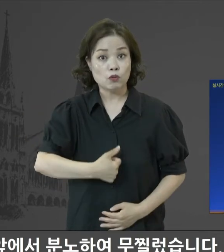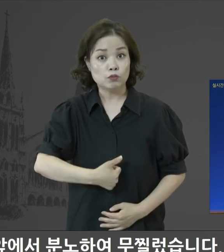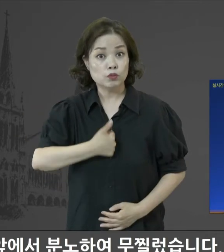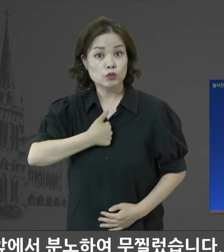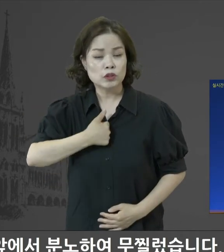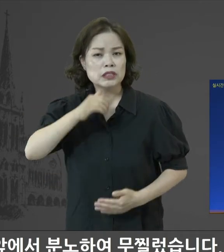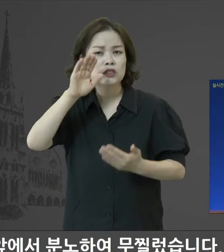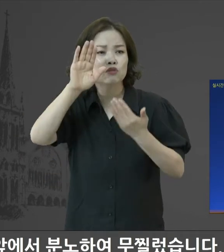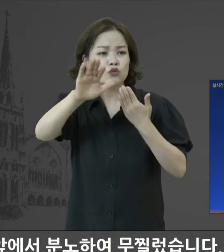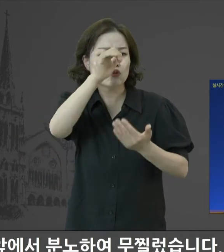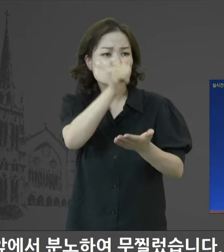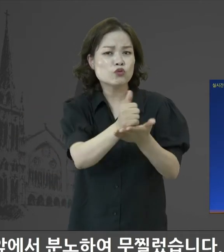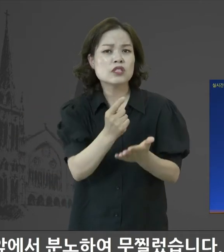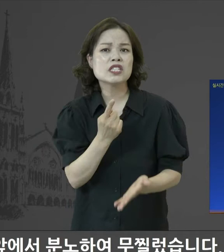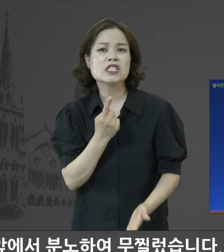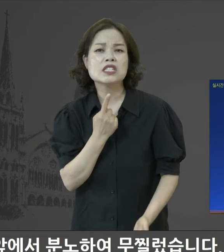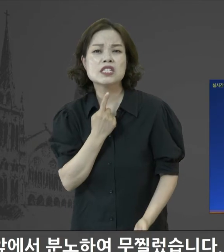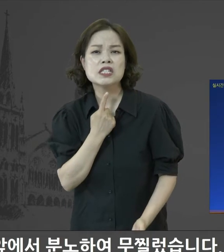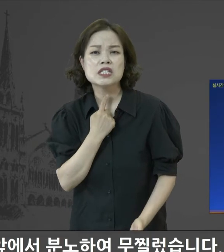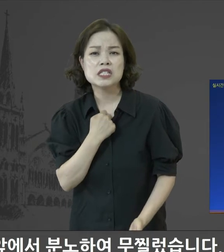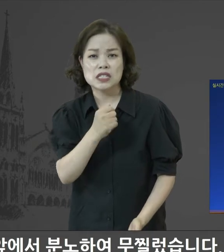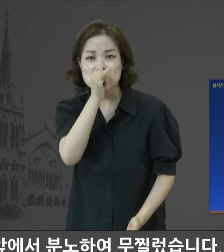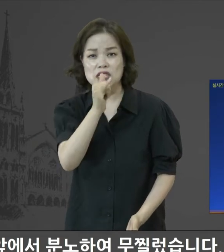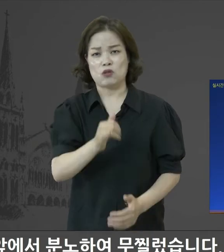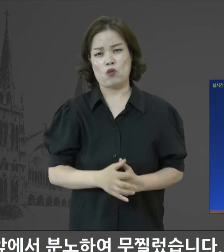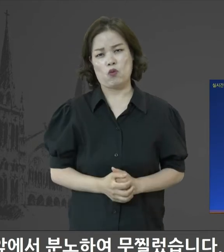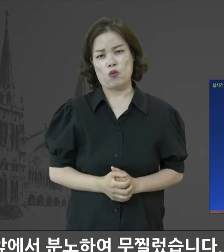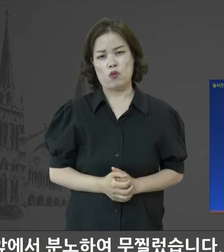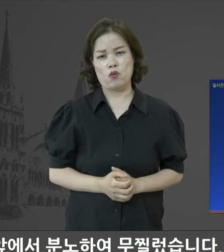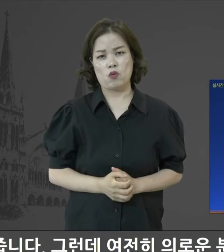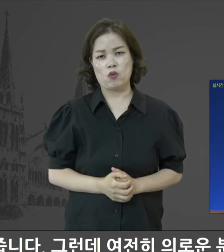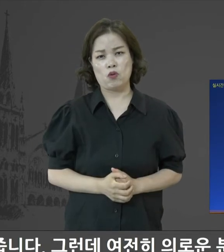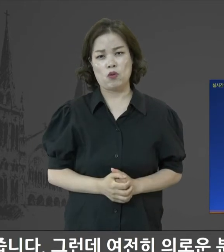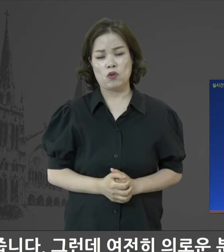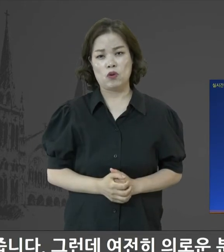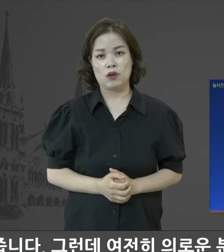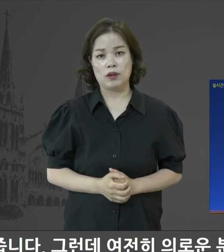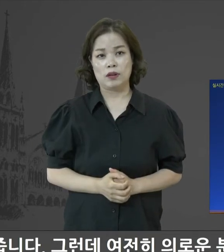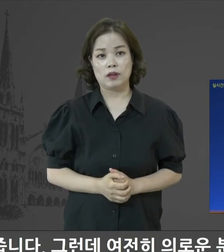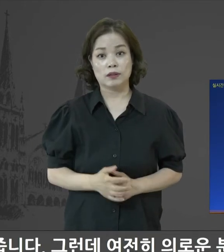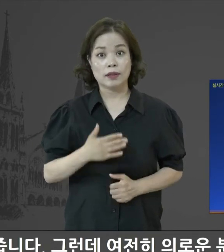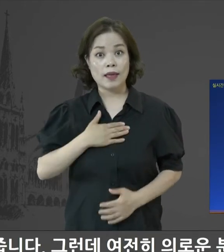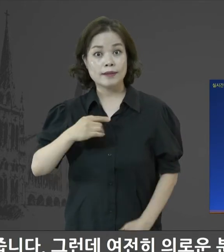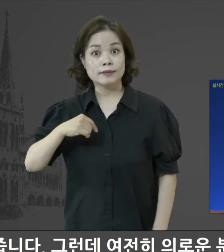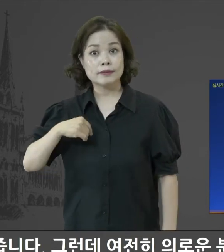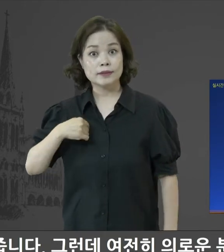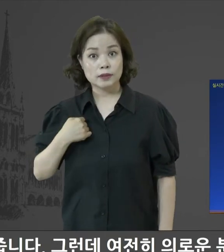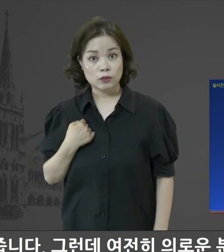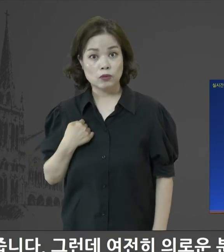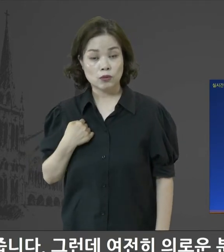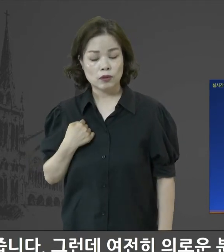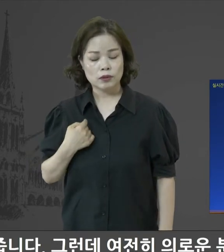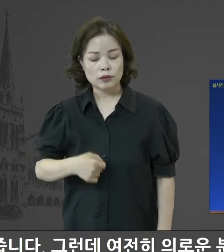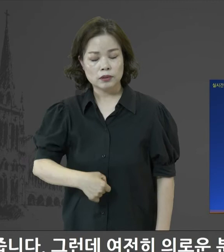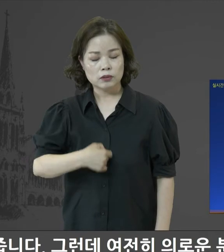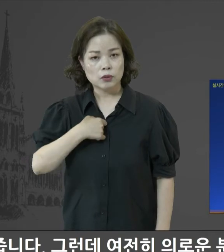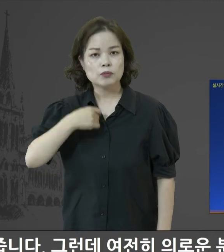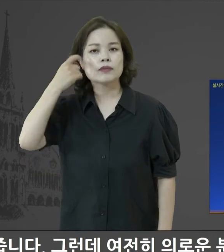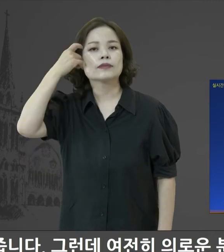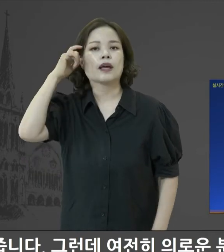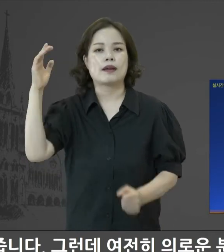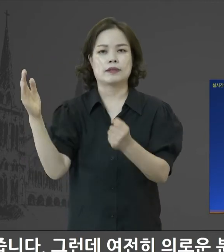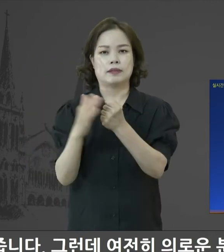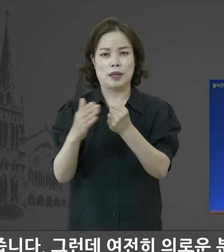일으킨 다음에도 죄를 범할 여지가 있다는 겁니다. 내 스스로 의롭다고 생각하기